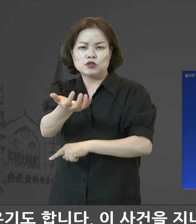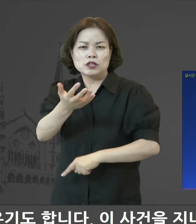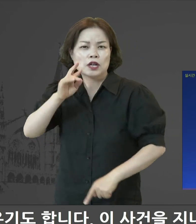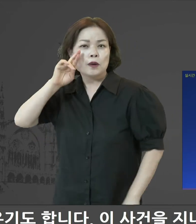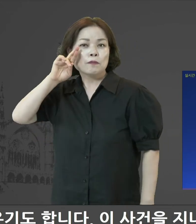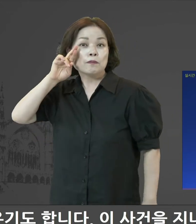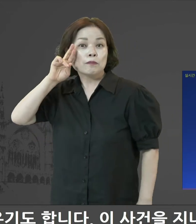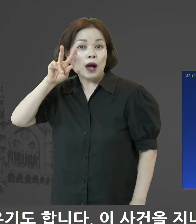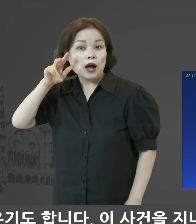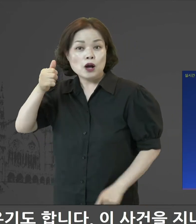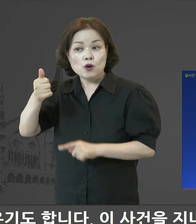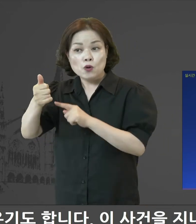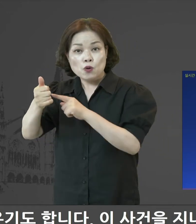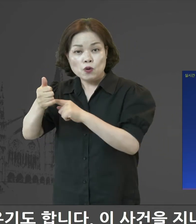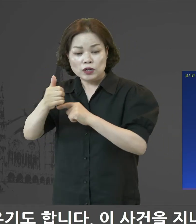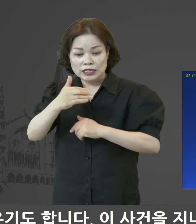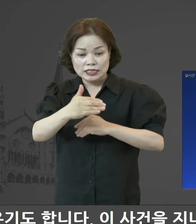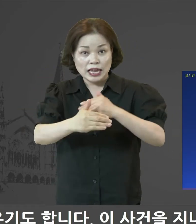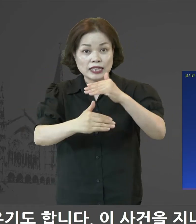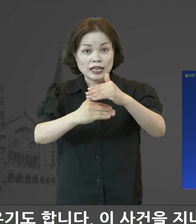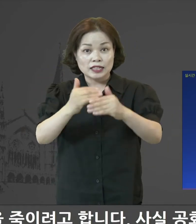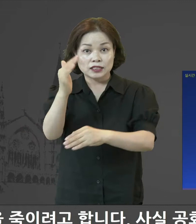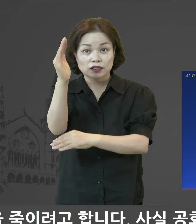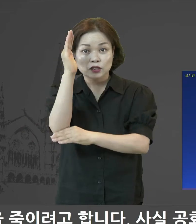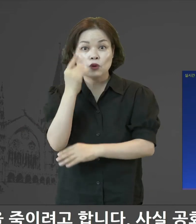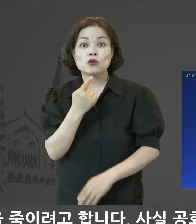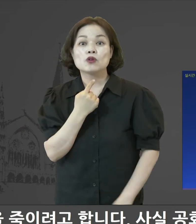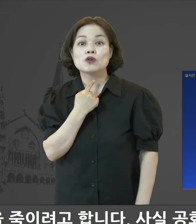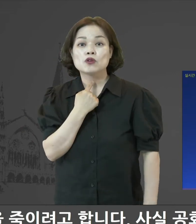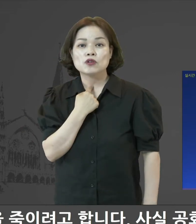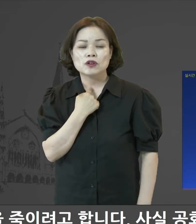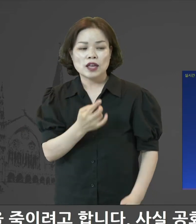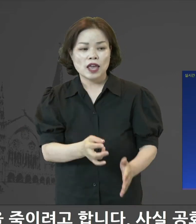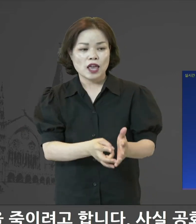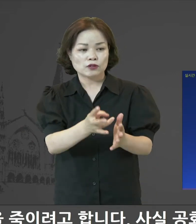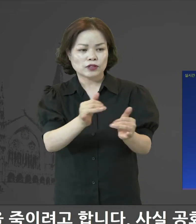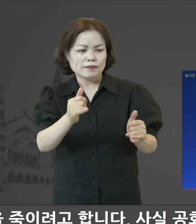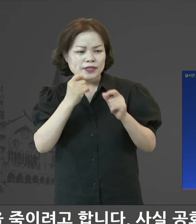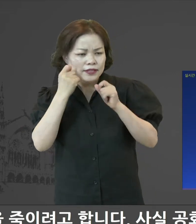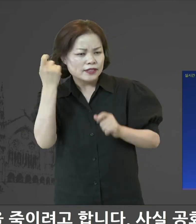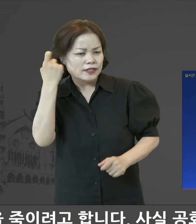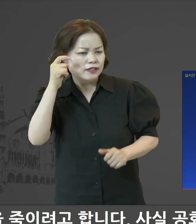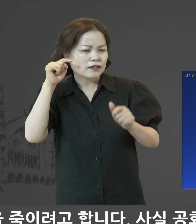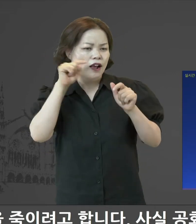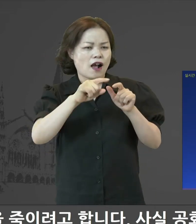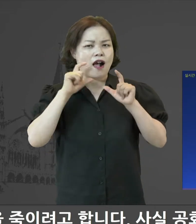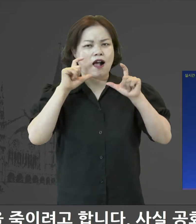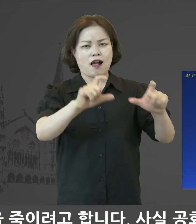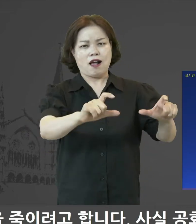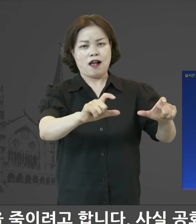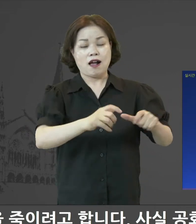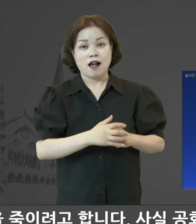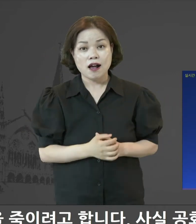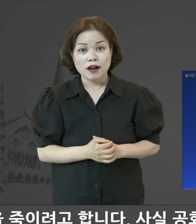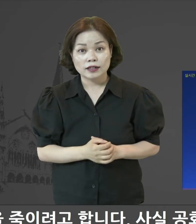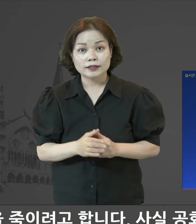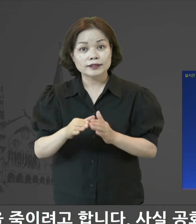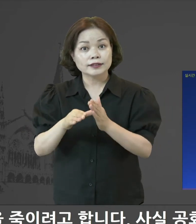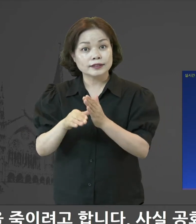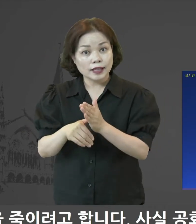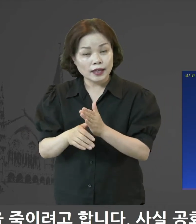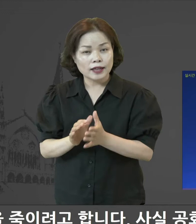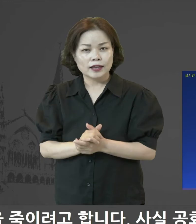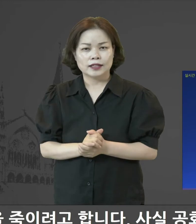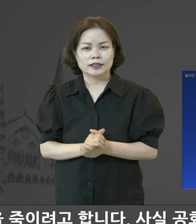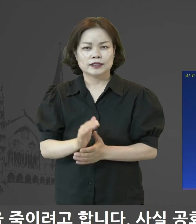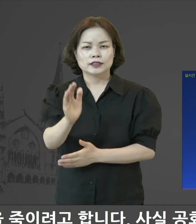바울이 그 계단에서 한번 설교한 적이 있었죠. 예루살렘 사람아 들으라 그러면서 이제 설교한 적이 있었지 않습니까? 그때